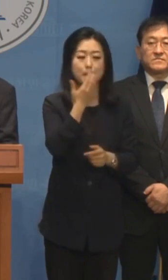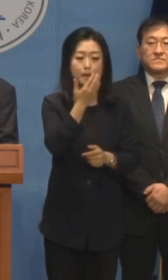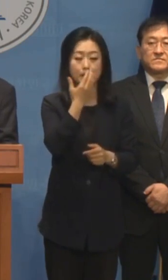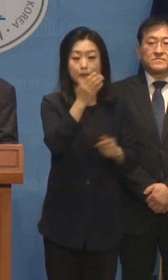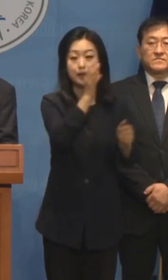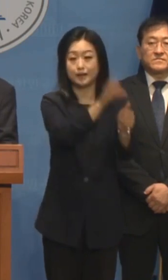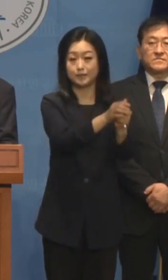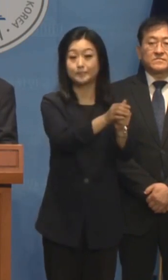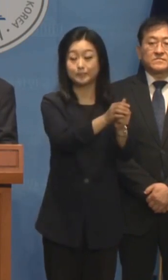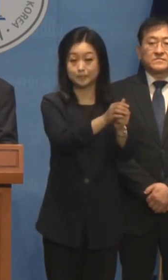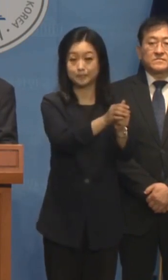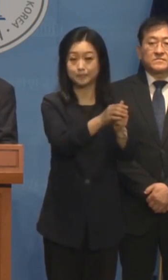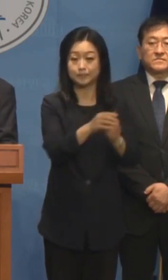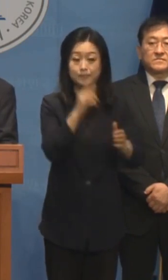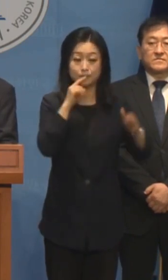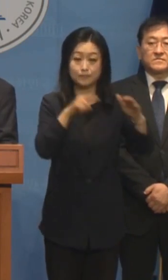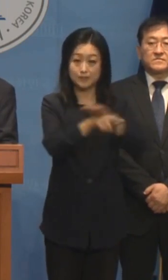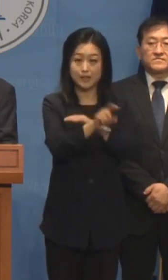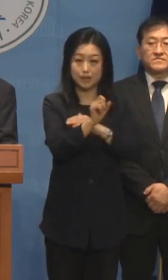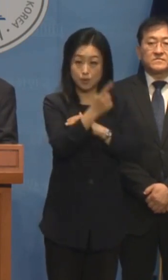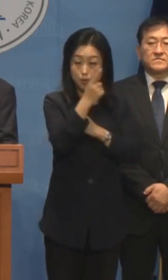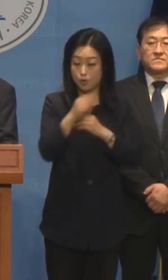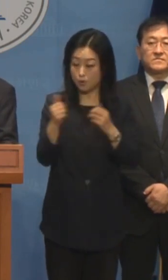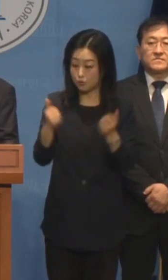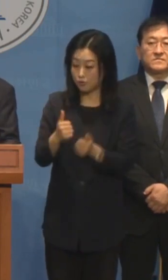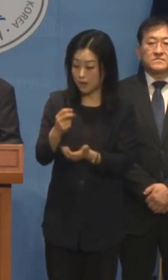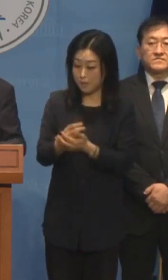확대시켰습니다. 시행령으로 국회 입법권을